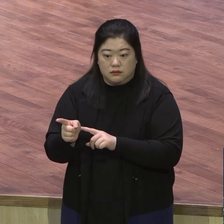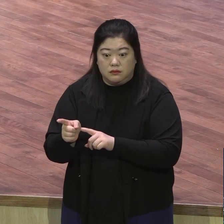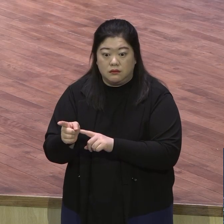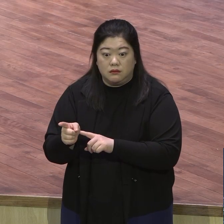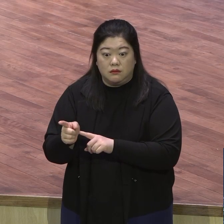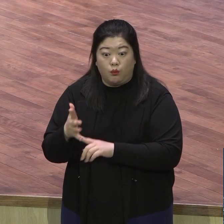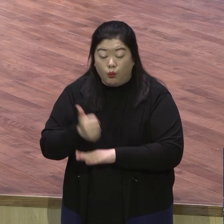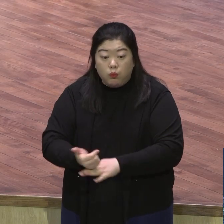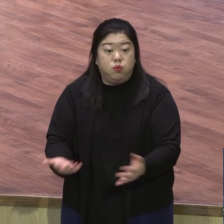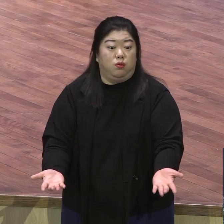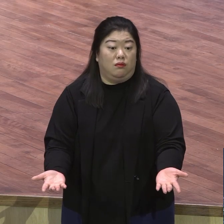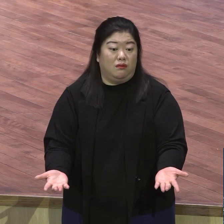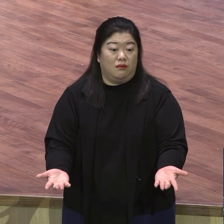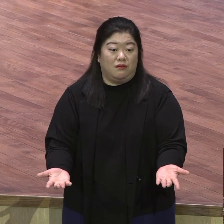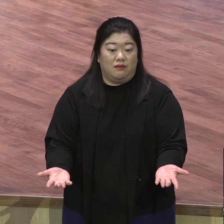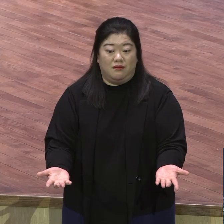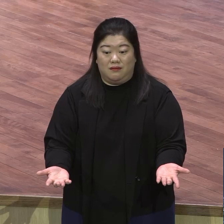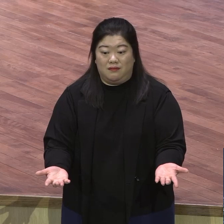나옵니다.